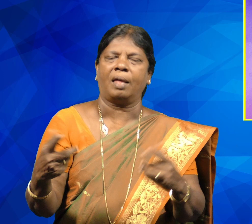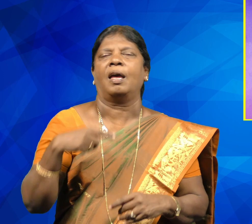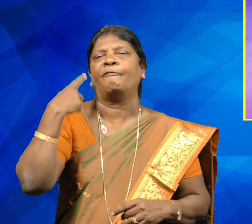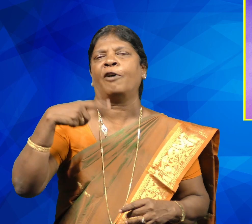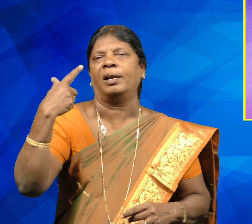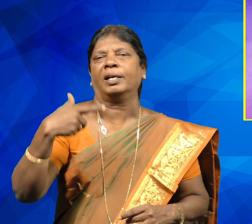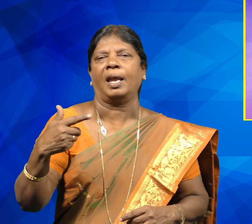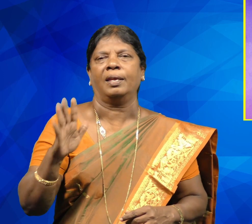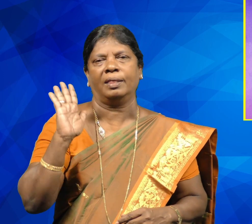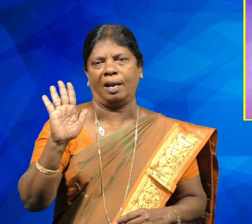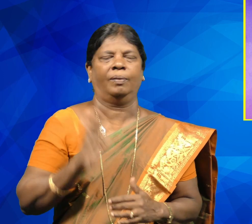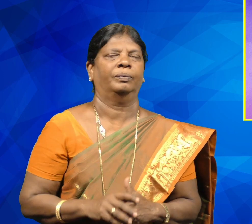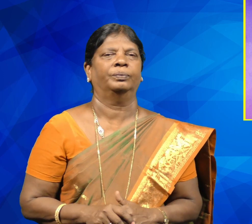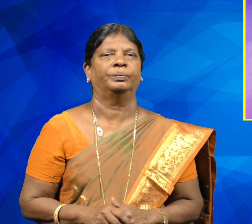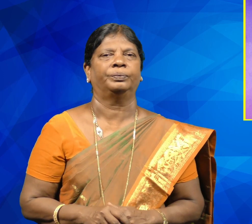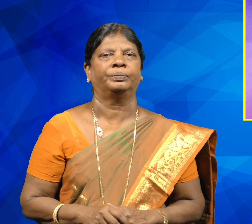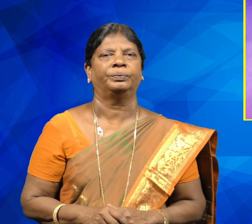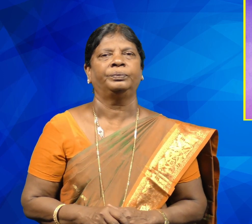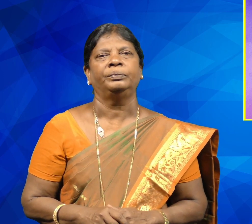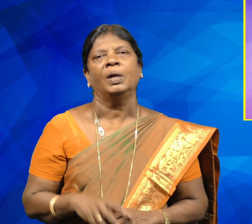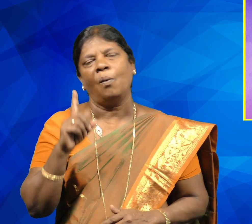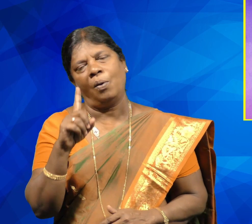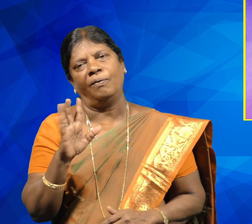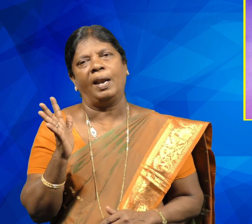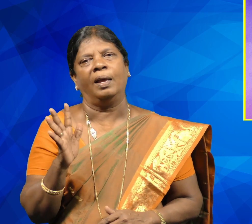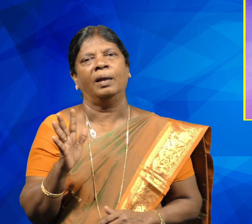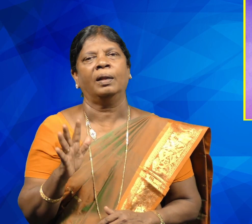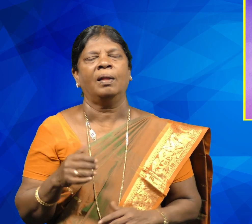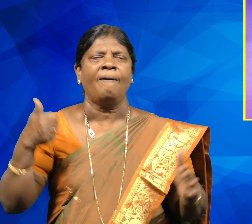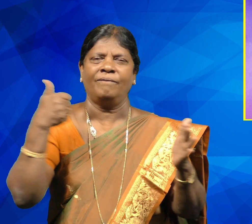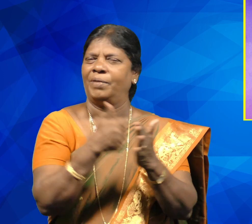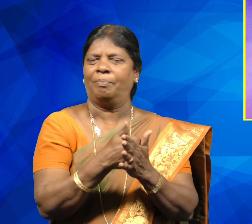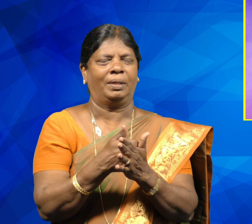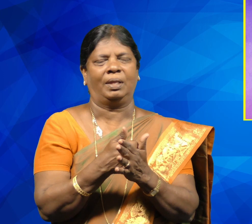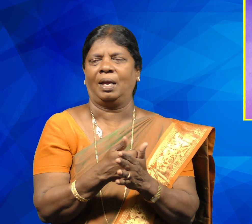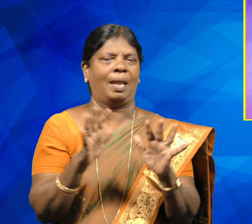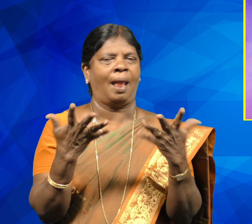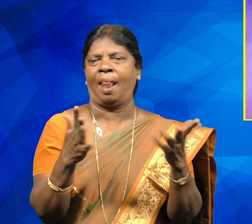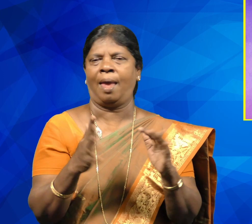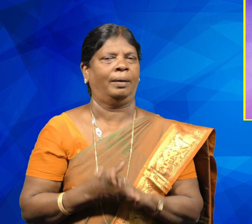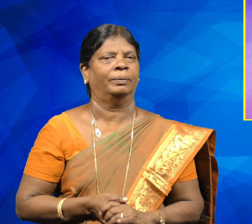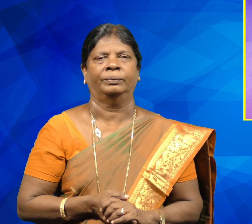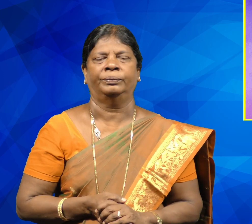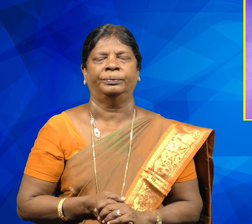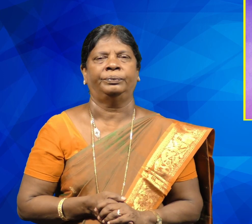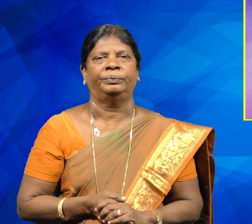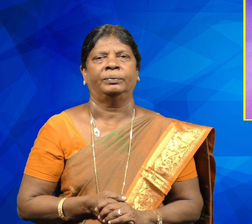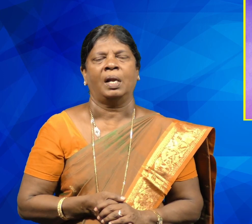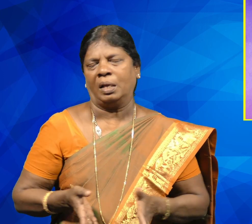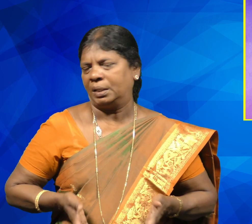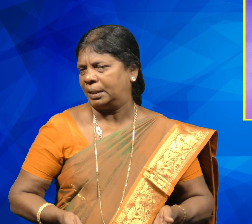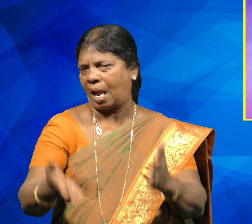இல்லாத வாழ்வுதான் வாழ்ந்து கொண்டிருக்கிறார்கள். ஒருவேளை விபத்தே ஏற்படவில்லை என்று வைத்துக்